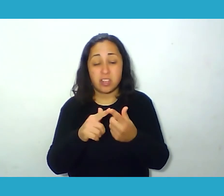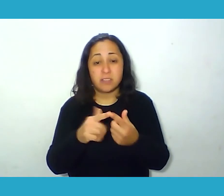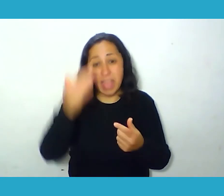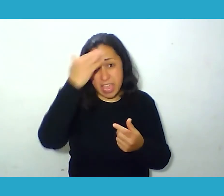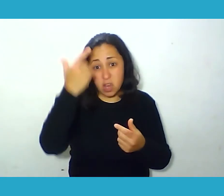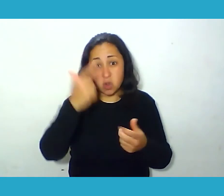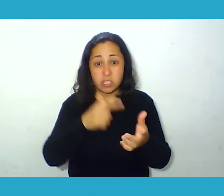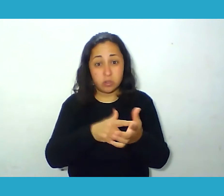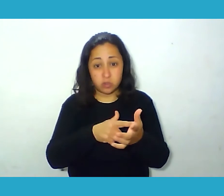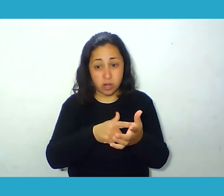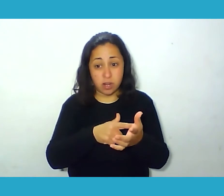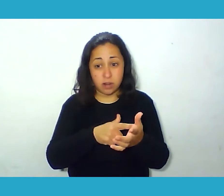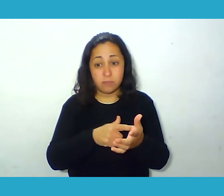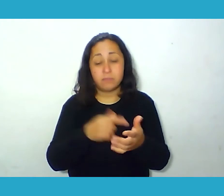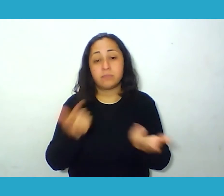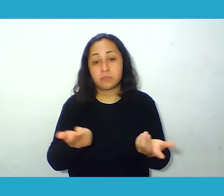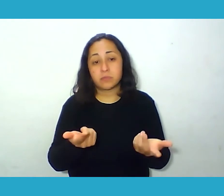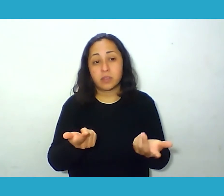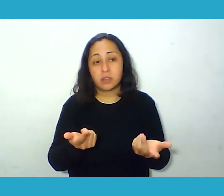declare inconstitucional